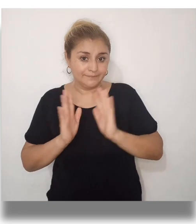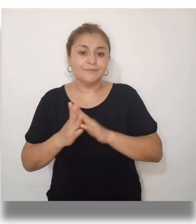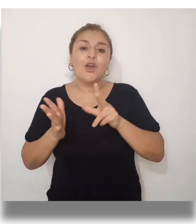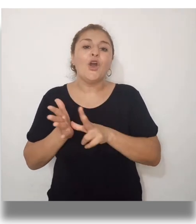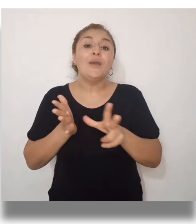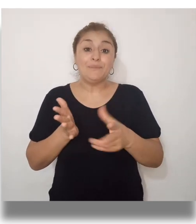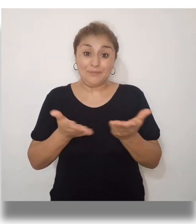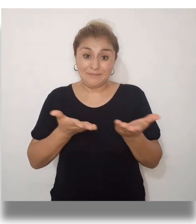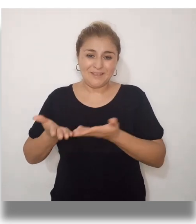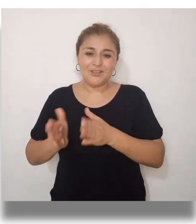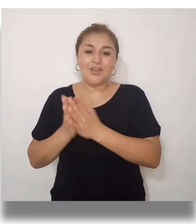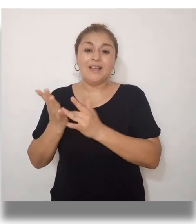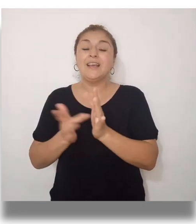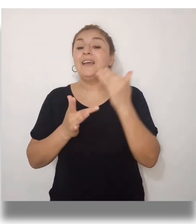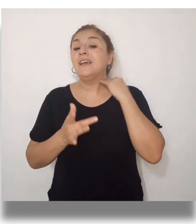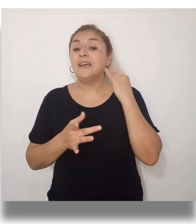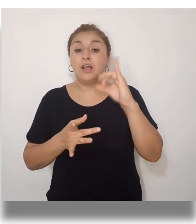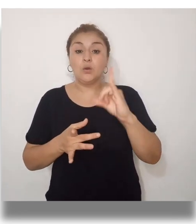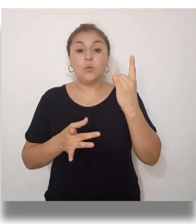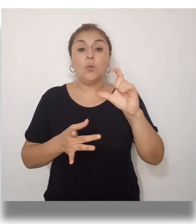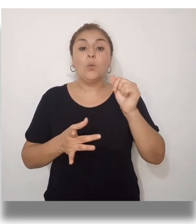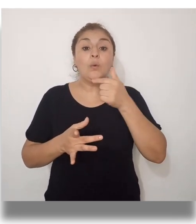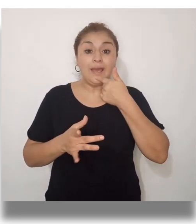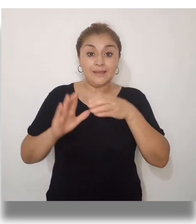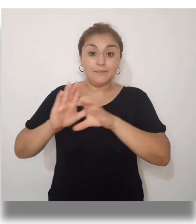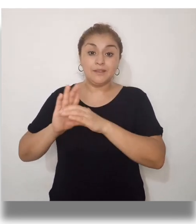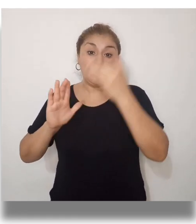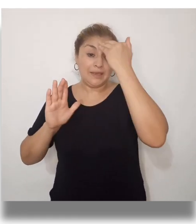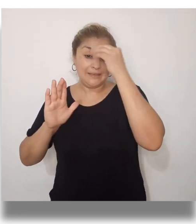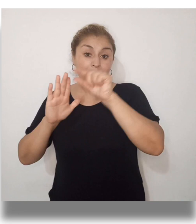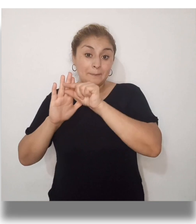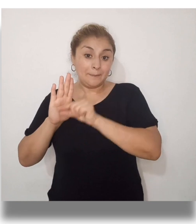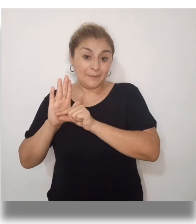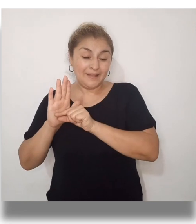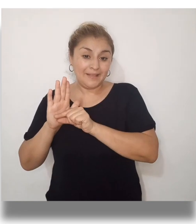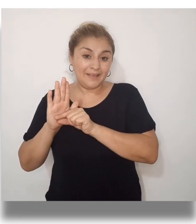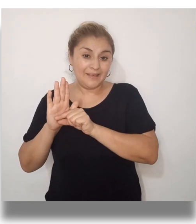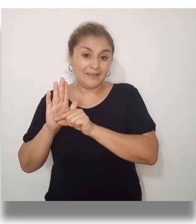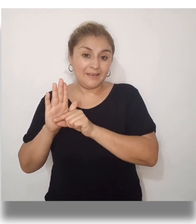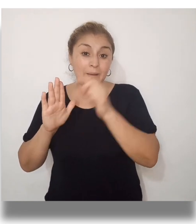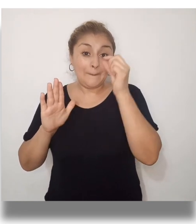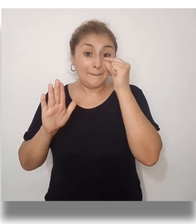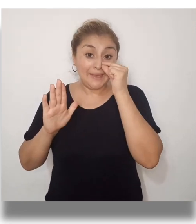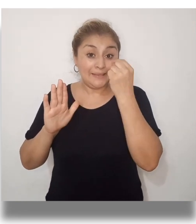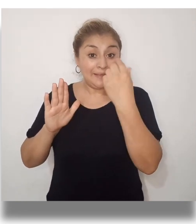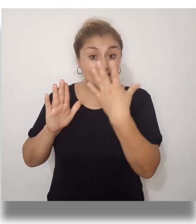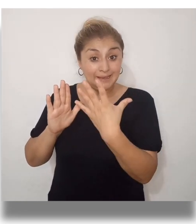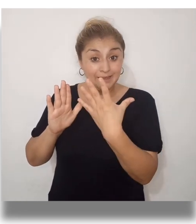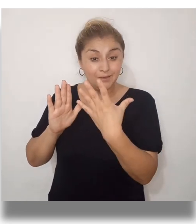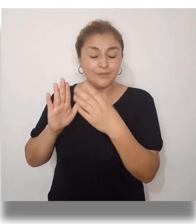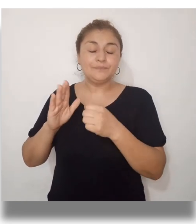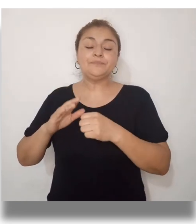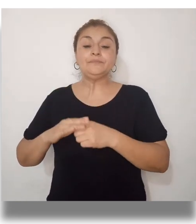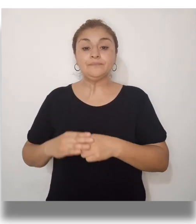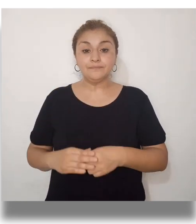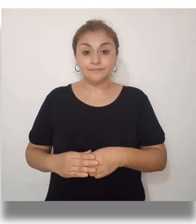te invito a que leamos Lucas capítulo 15 versículo